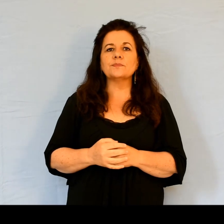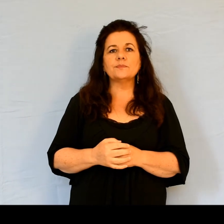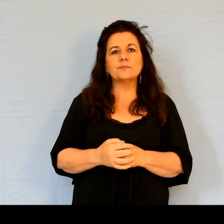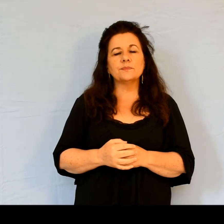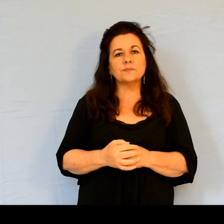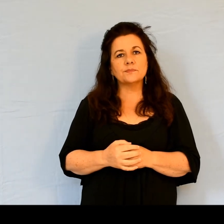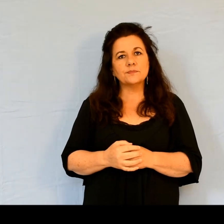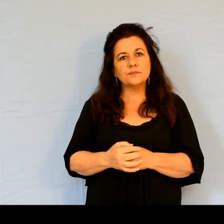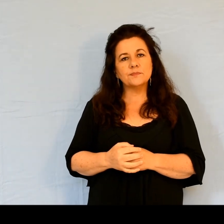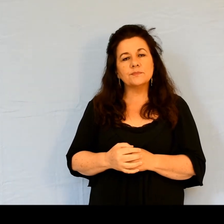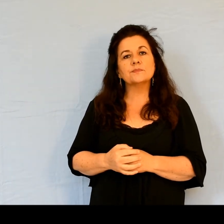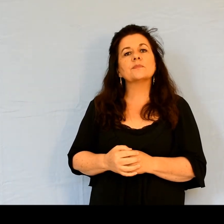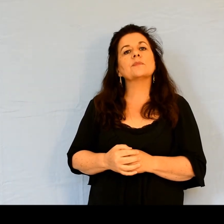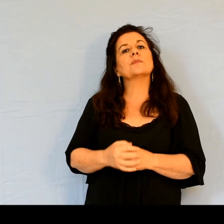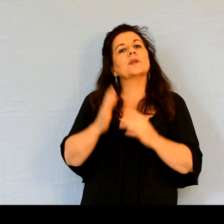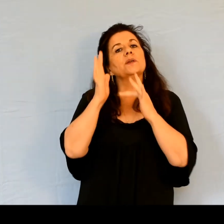Il leur proposa une autre parabole.